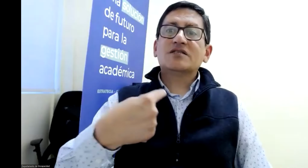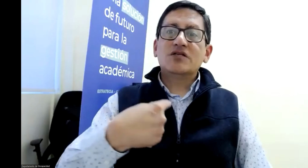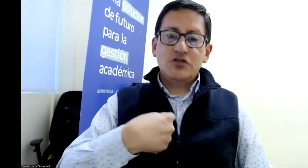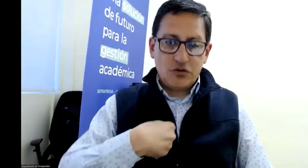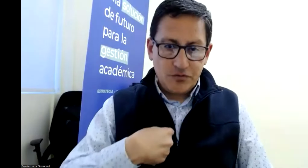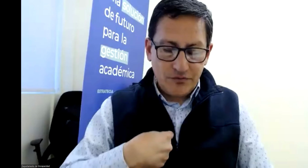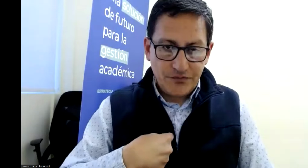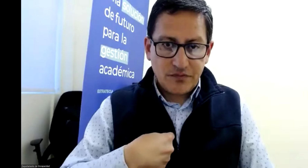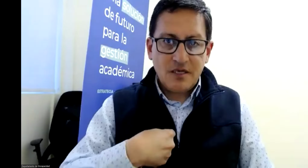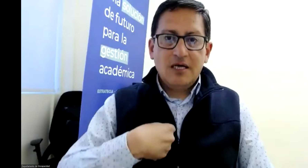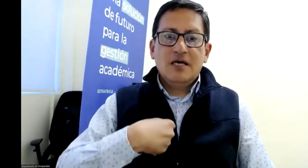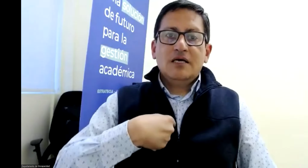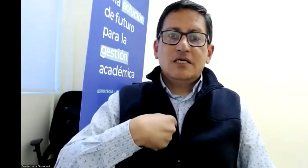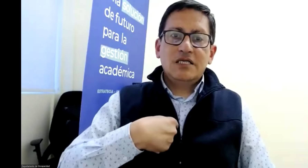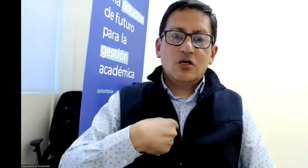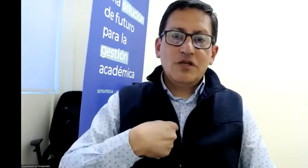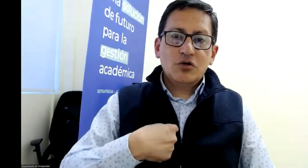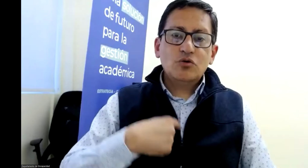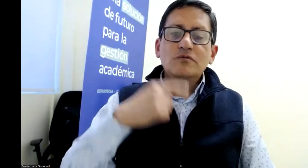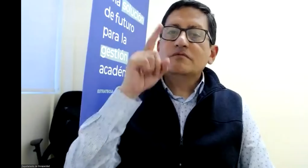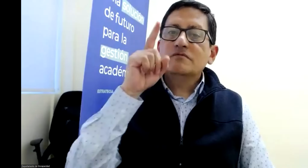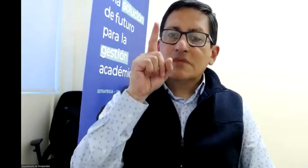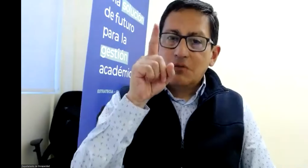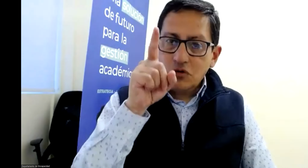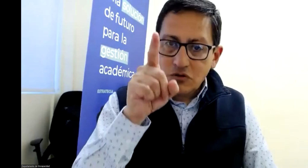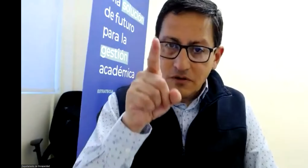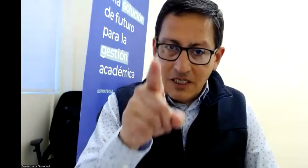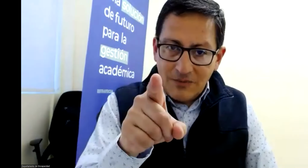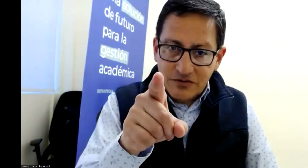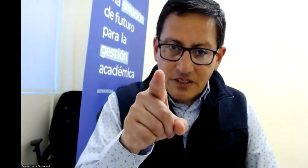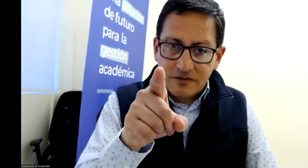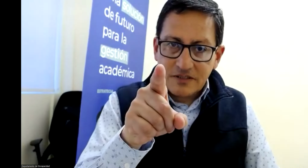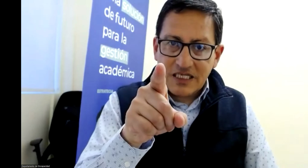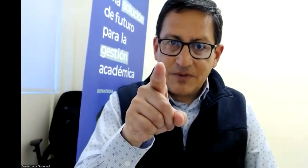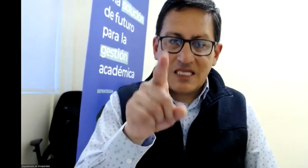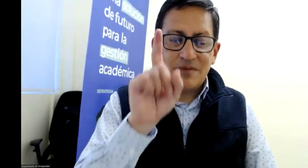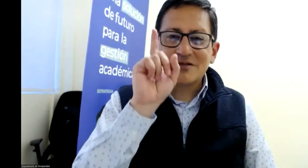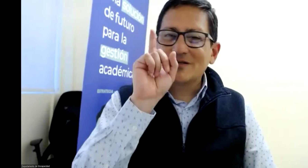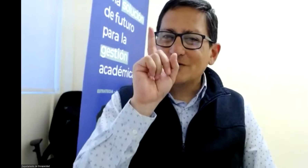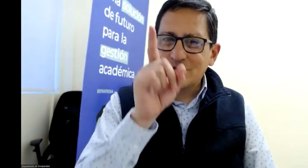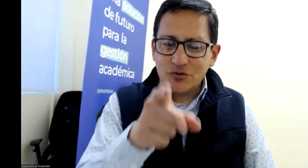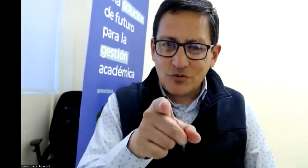es yo y ¿cómo digo tú? apunto a la persona directamente la miro ¿cierto? tú